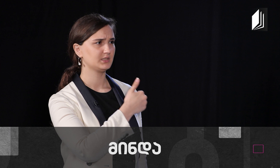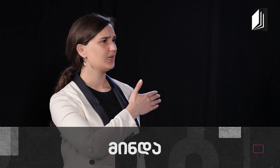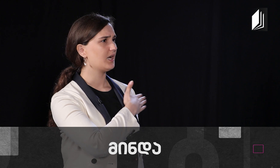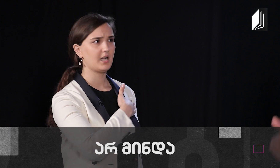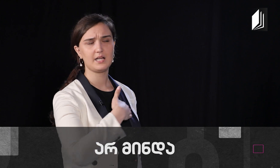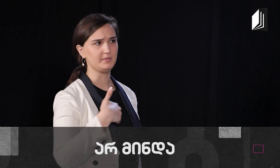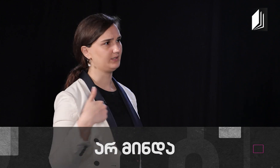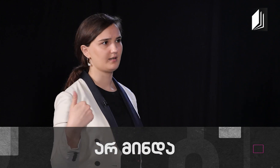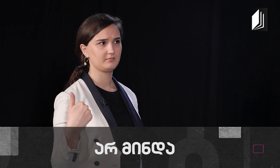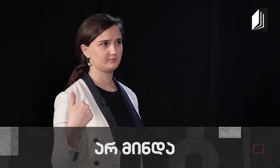არ მინდა.